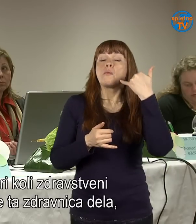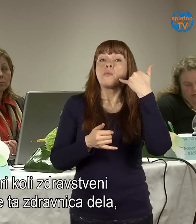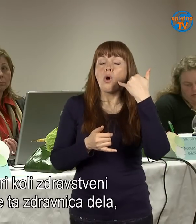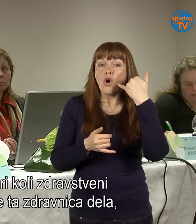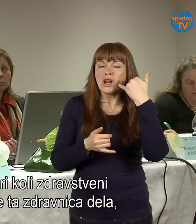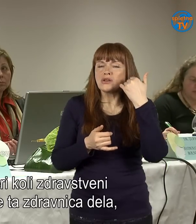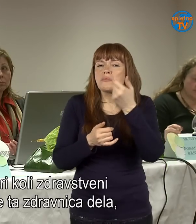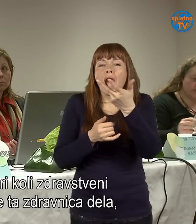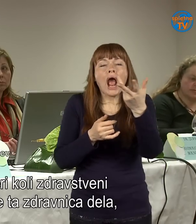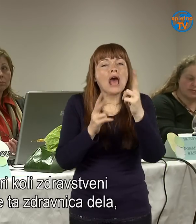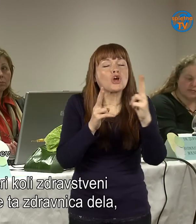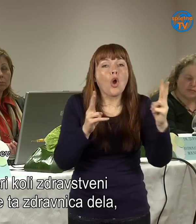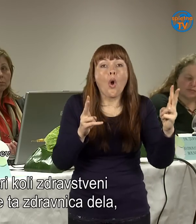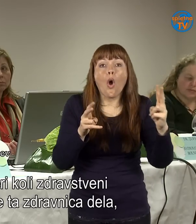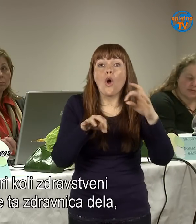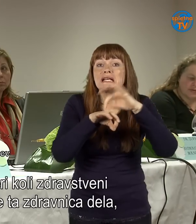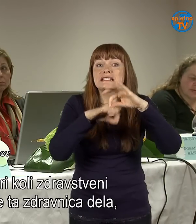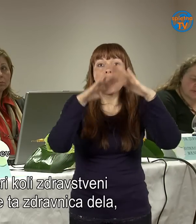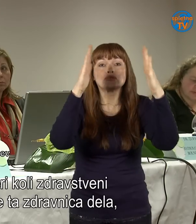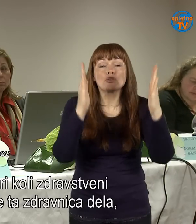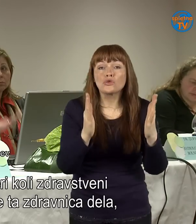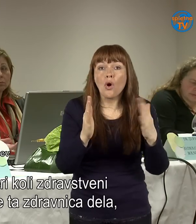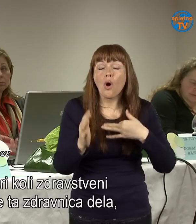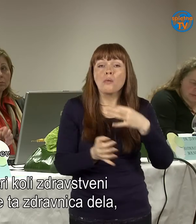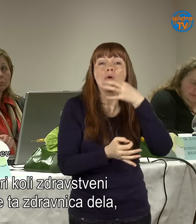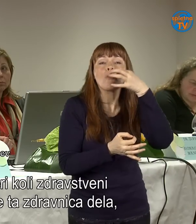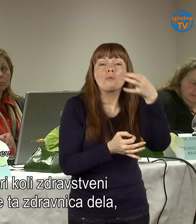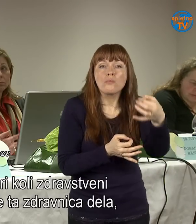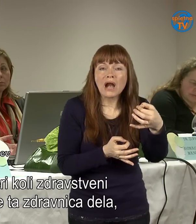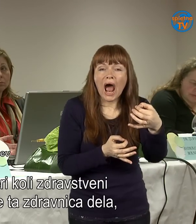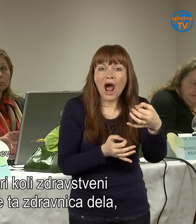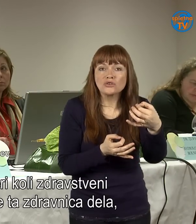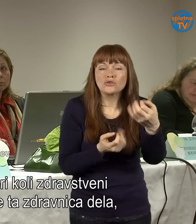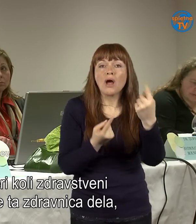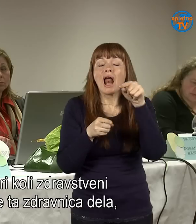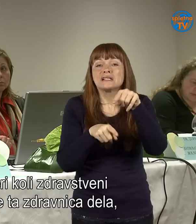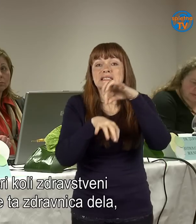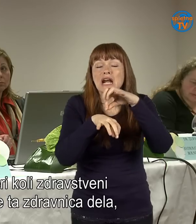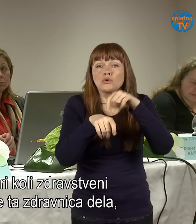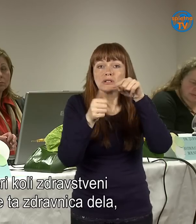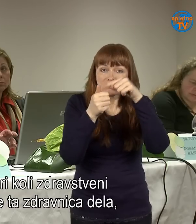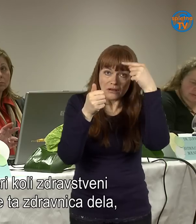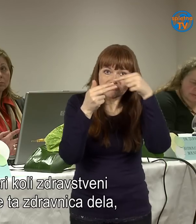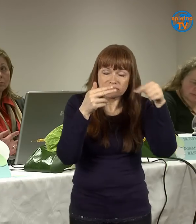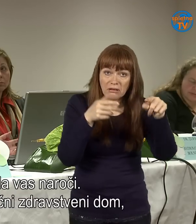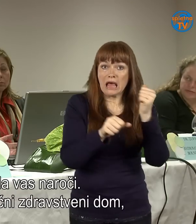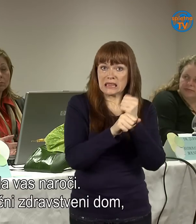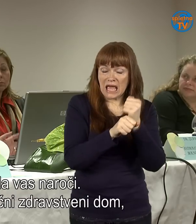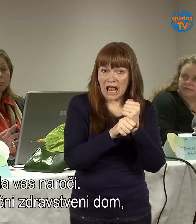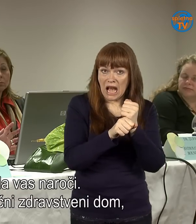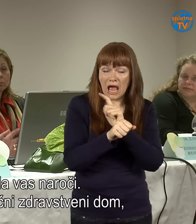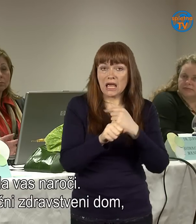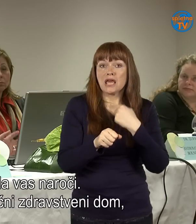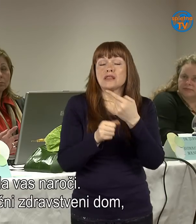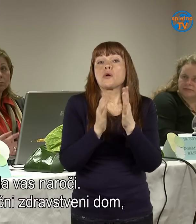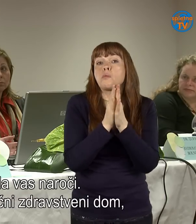Pokličemo v katerikoli zdravstveni dom, vprašamo, če zdravnica ta pa ta dela in